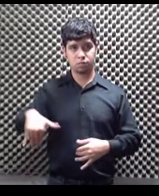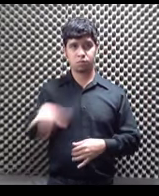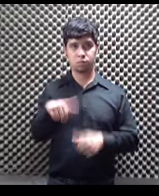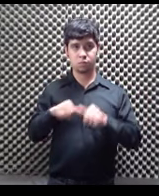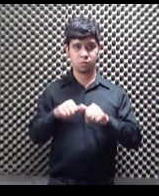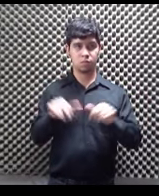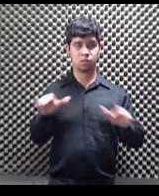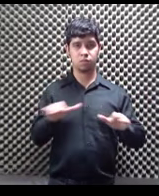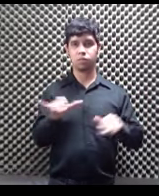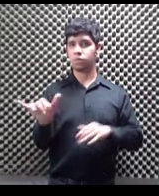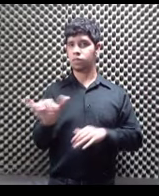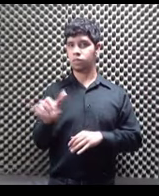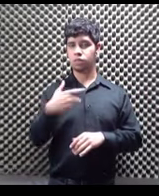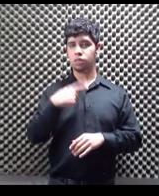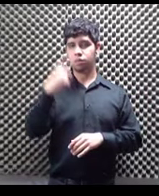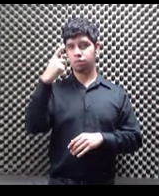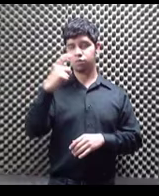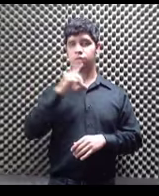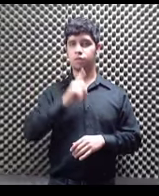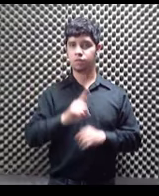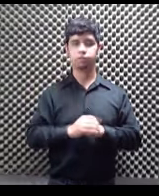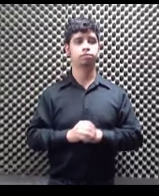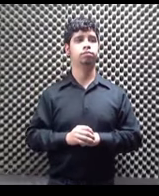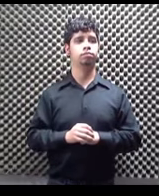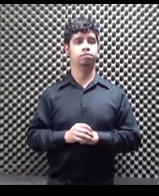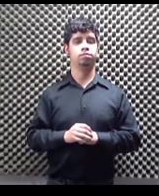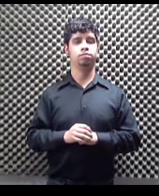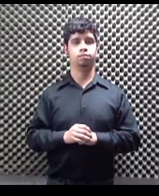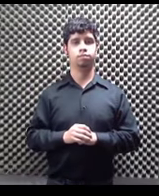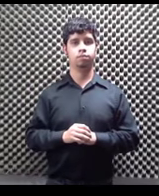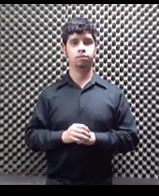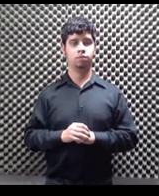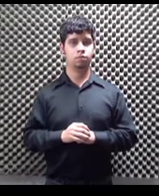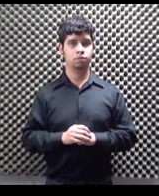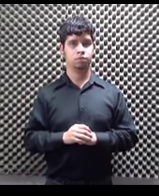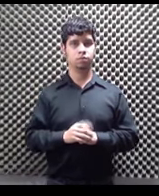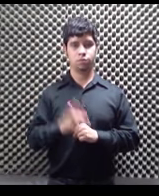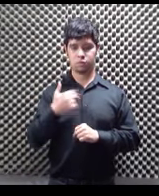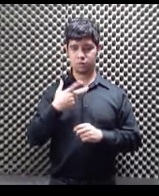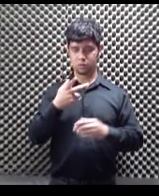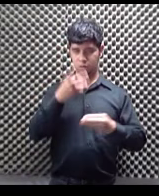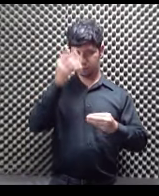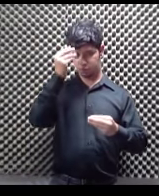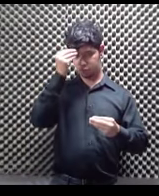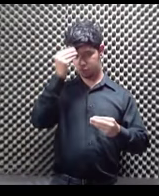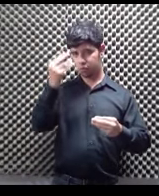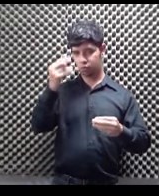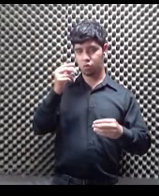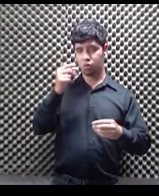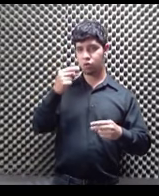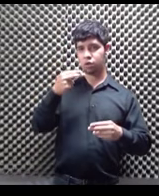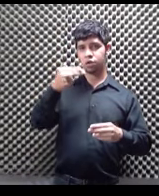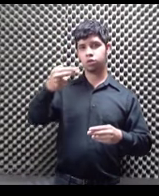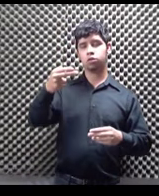misma pregunta. Por eso es que Calderón de Barrio. El dato histórico